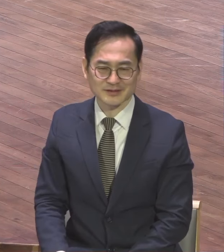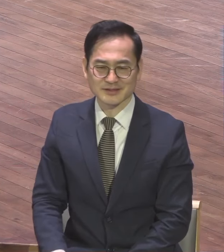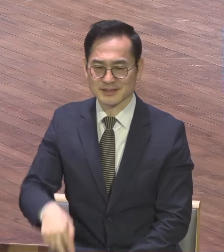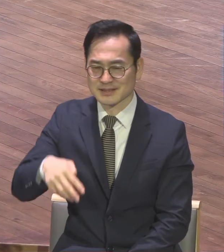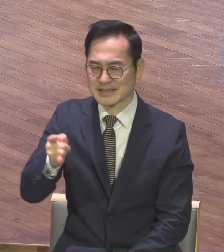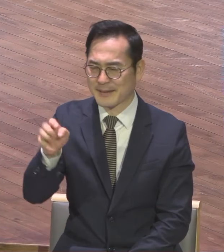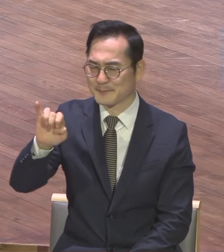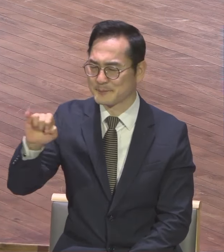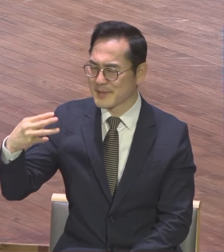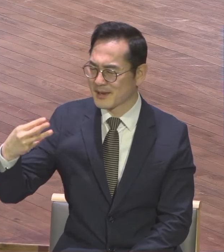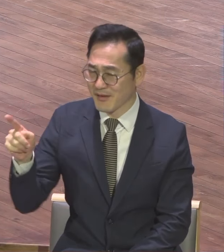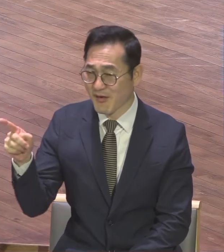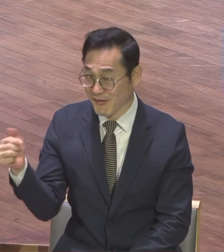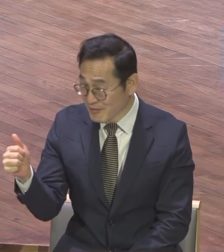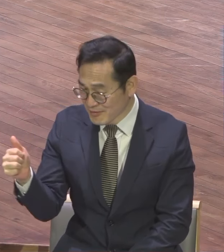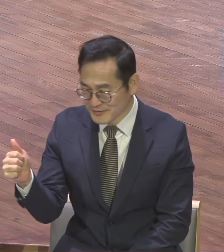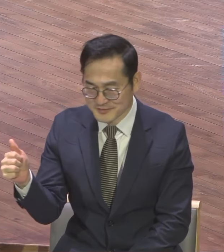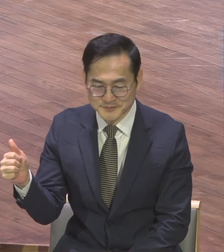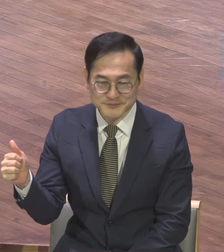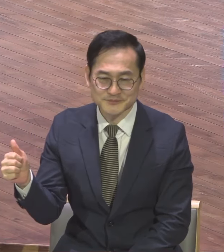셰필러가